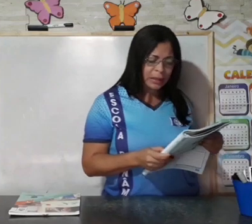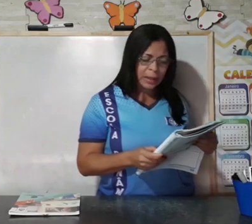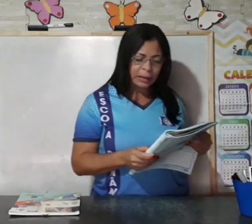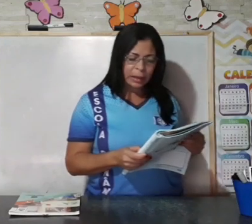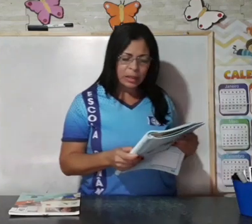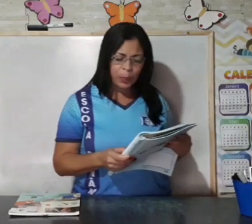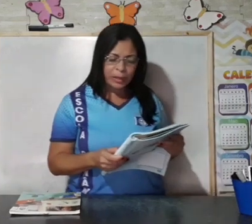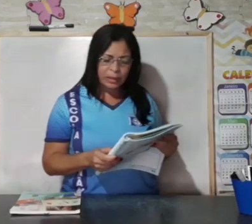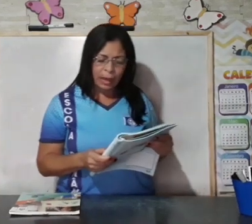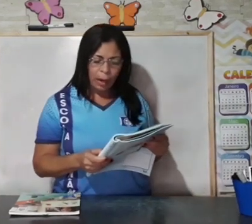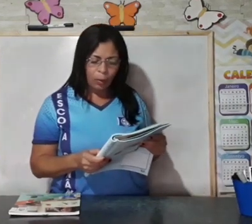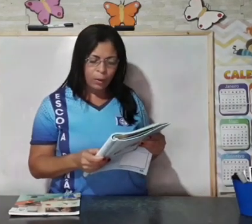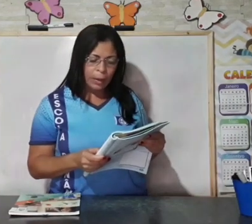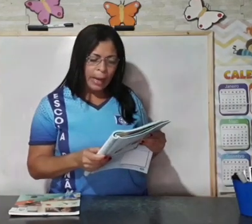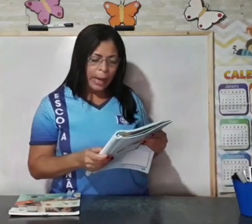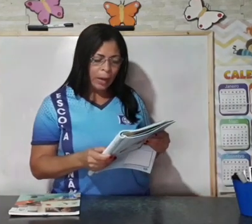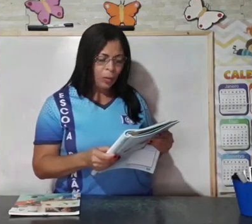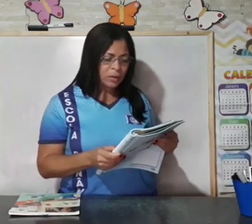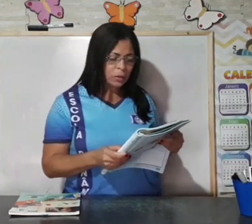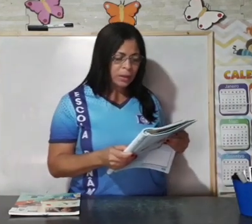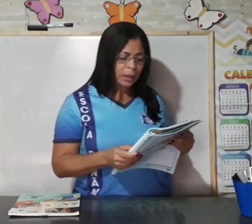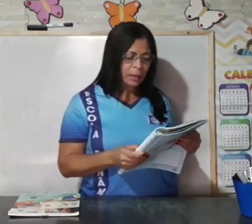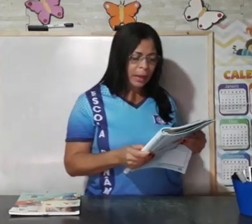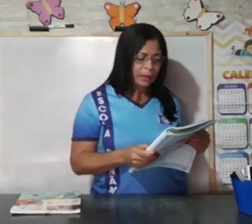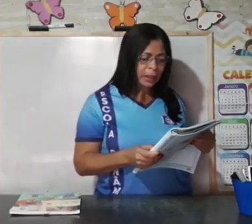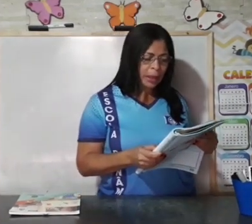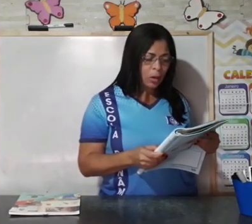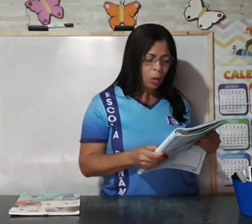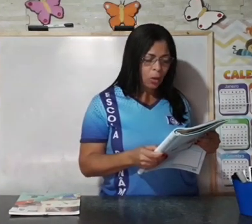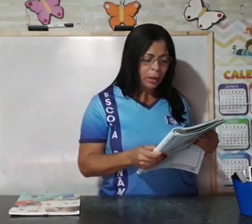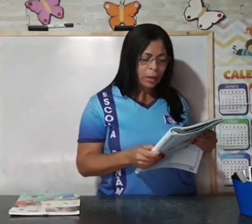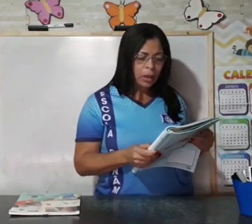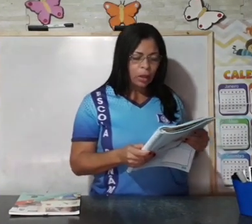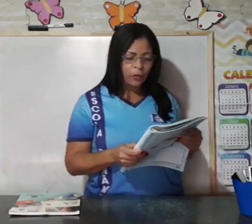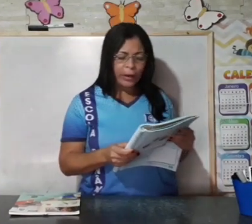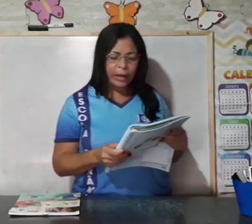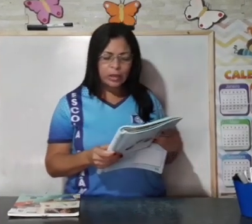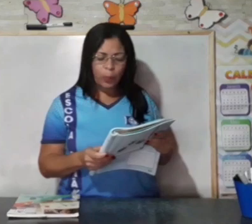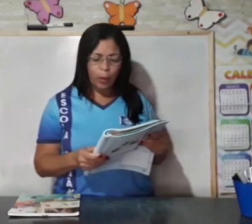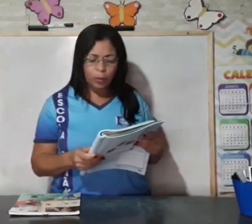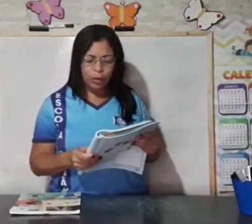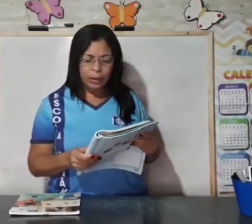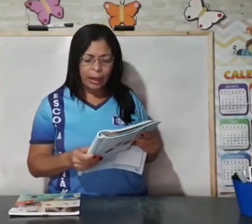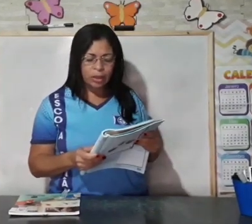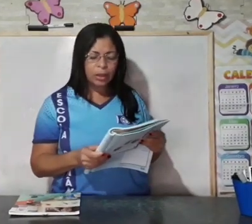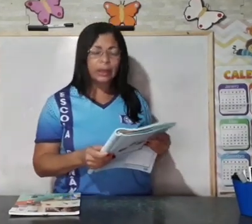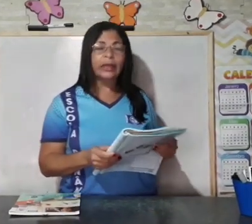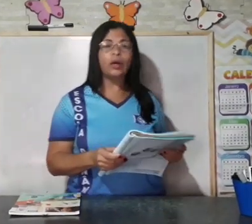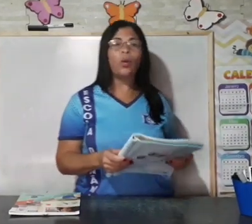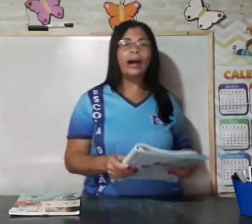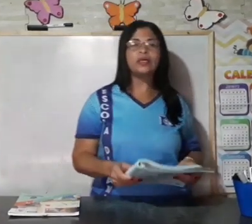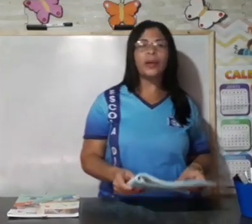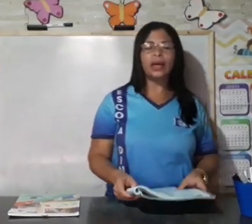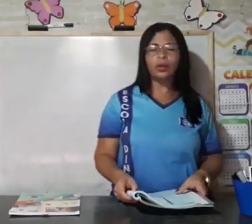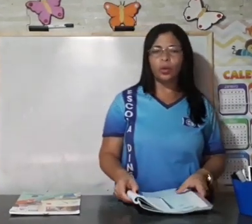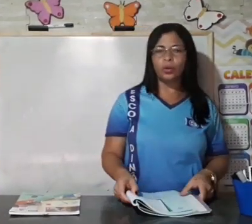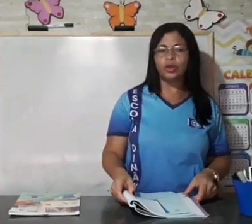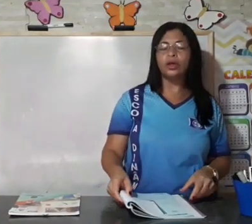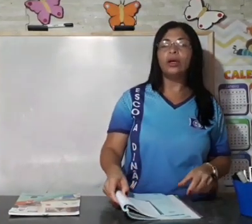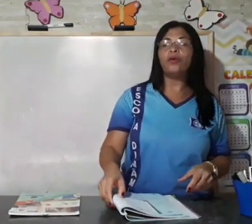necessidade especial. É uma sociedade que acolhe e oferece oportunidades iguais para todos. Foi